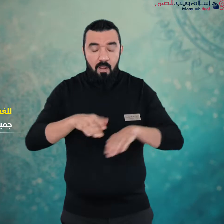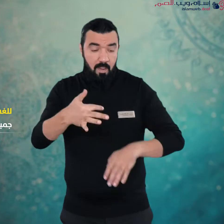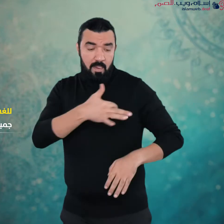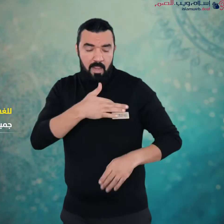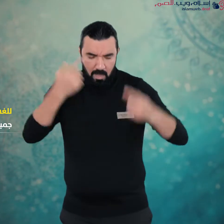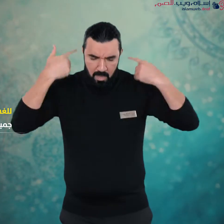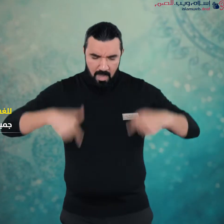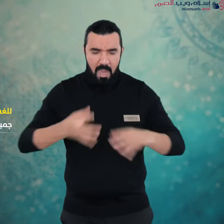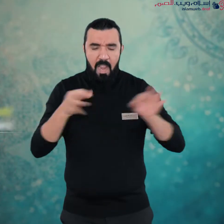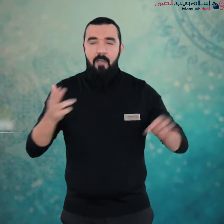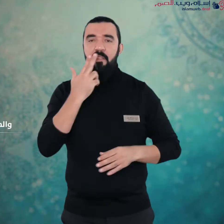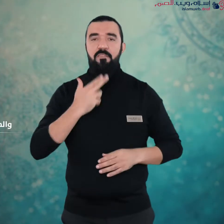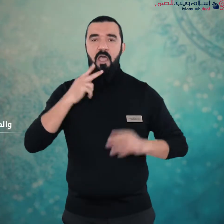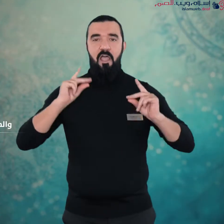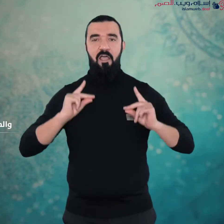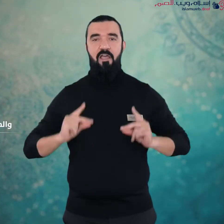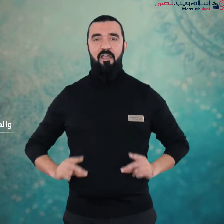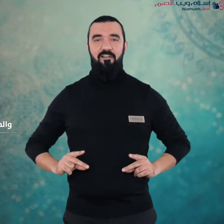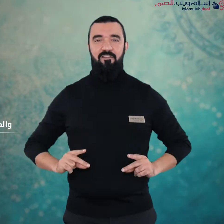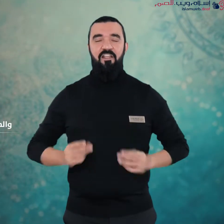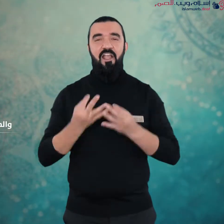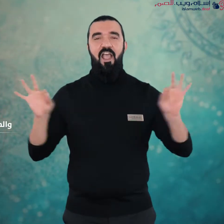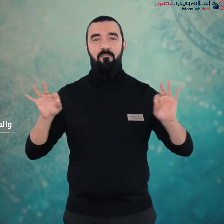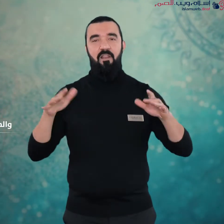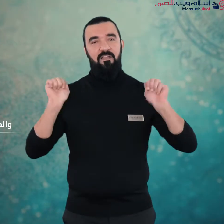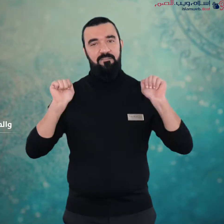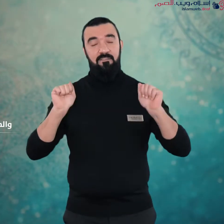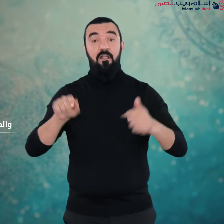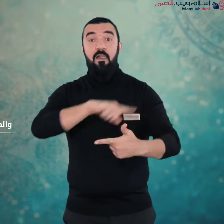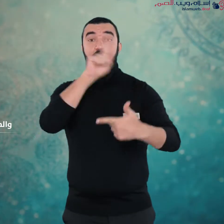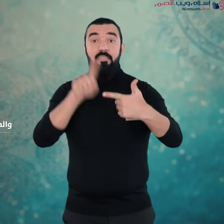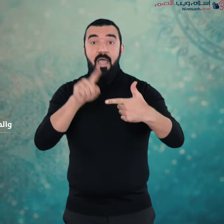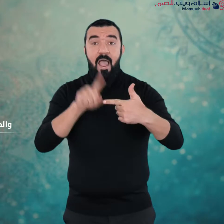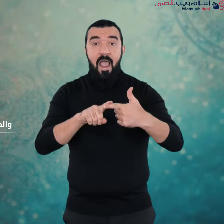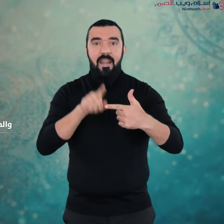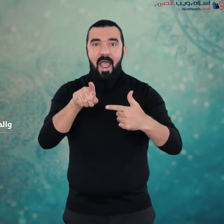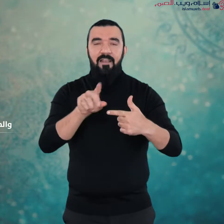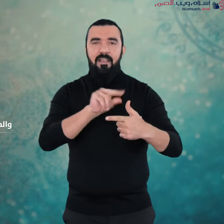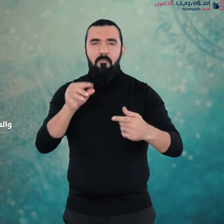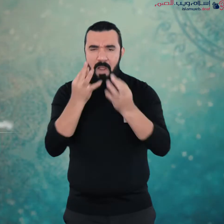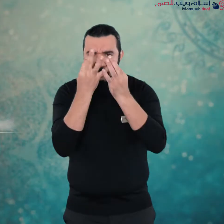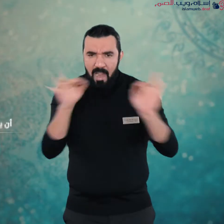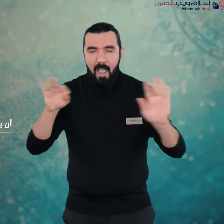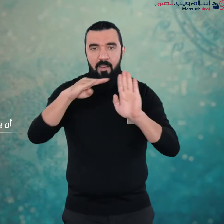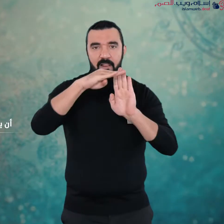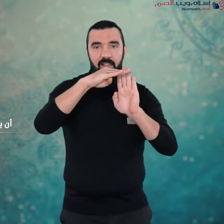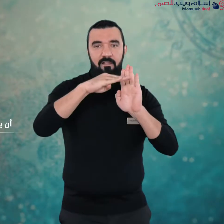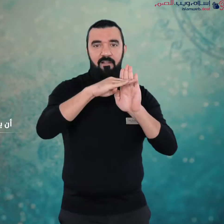والصفة الثانية وهي الأكمل أن يقصد